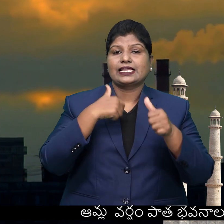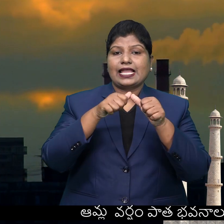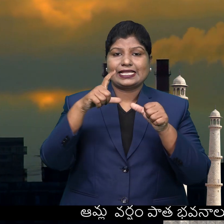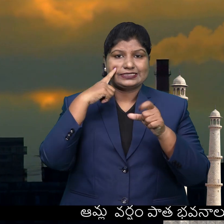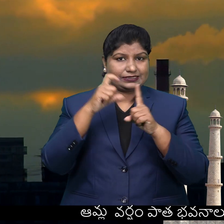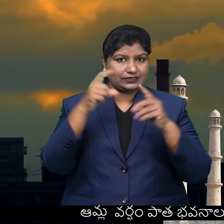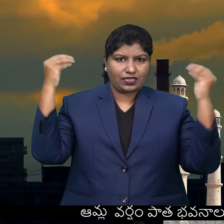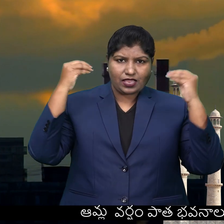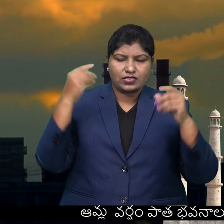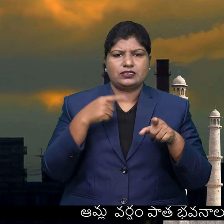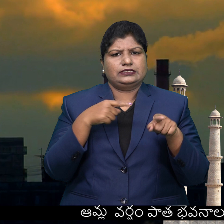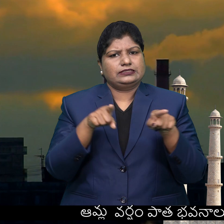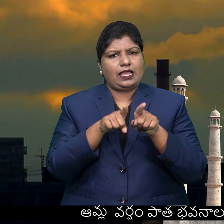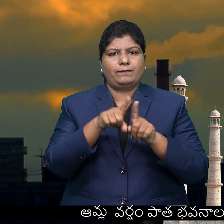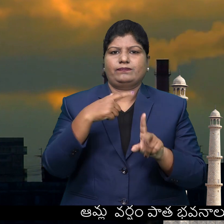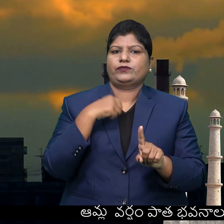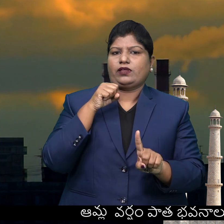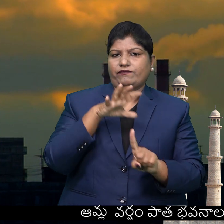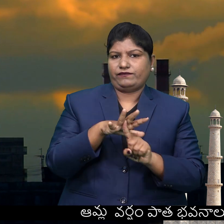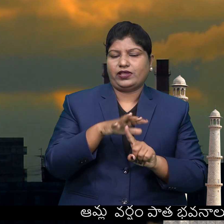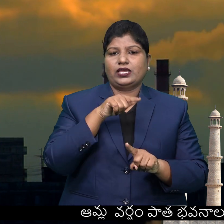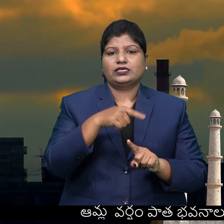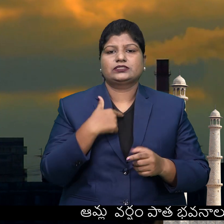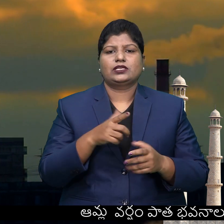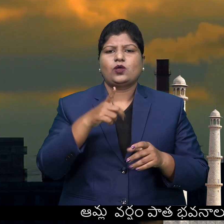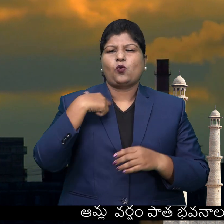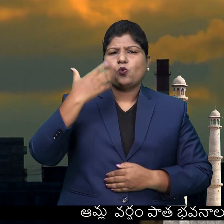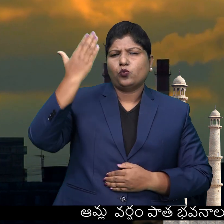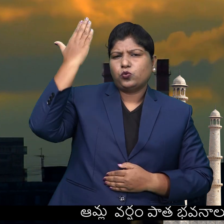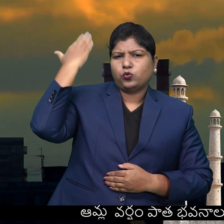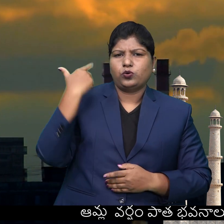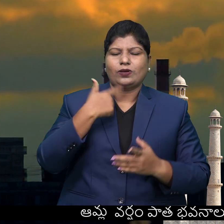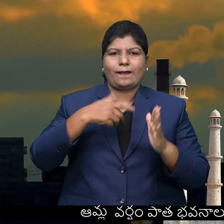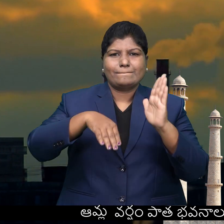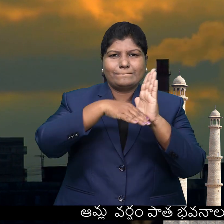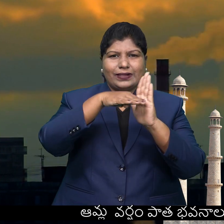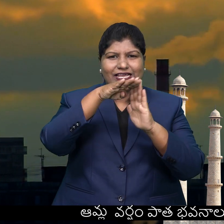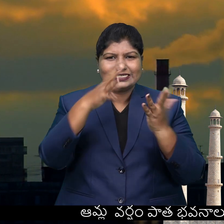ఆమ్లవర్షం పాత భవనాలు మరియు స్మారక చిహ్నాలను కూడా